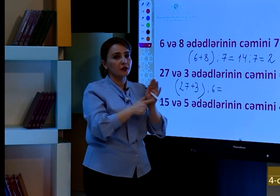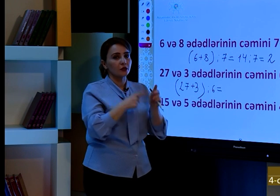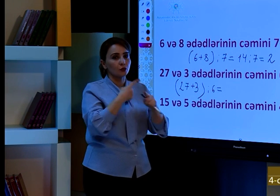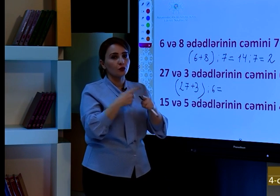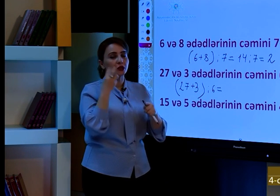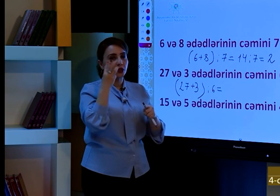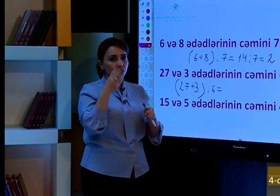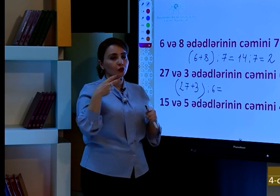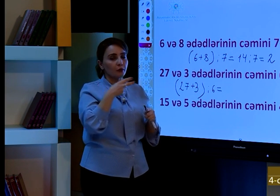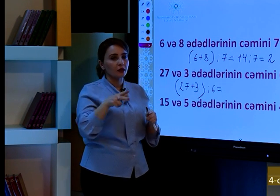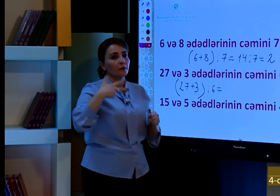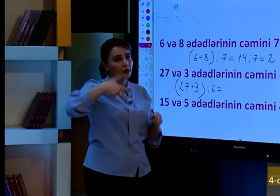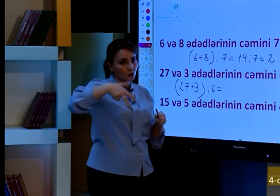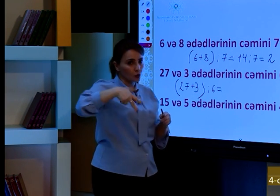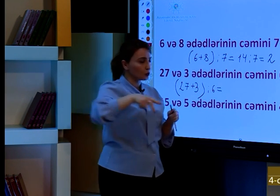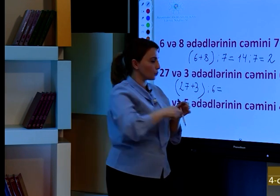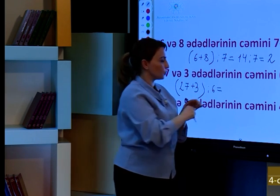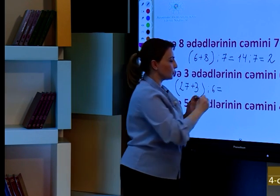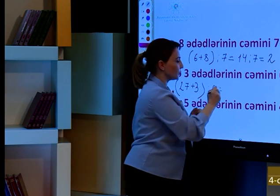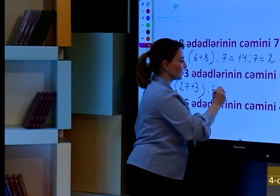27 üstəgəl 3 bərabərdir 30,